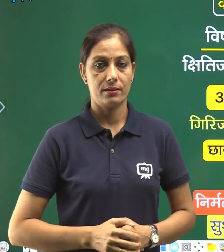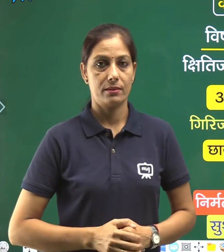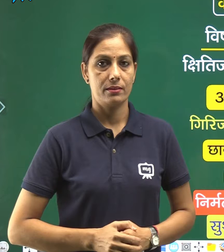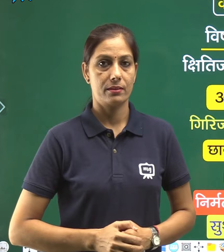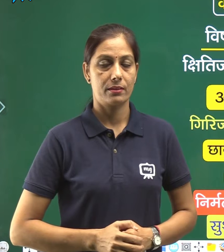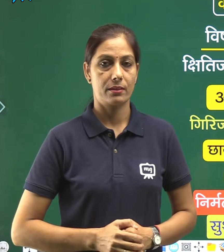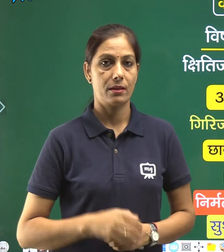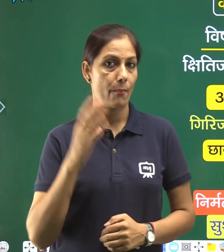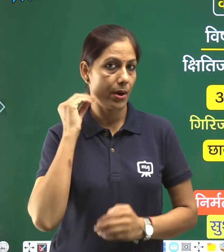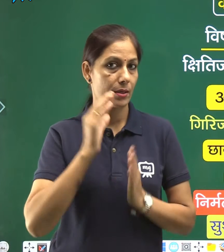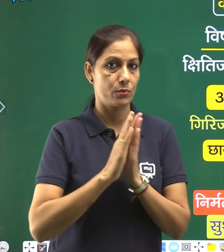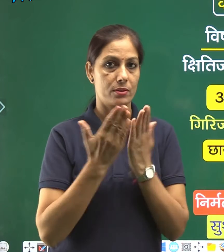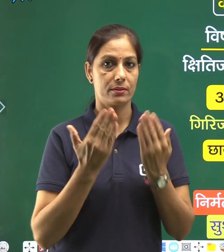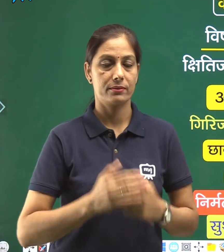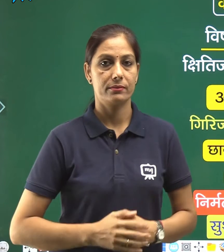पाठ्य पुस्तक